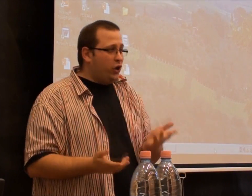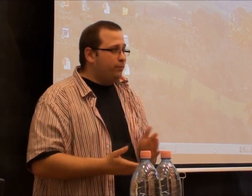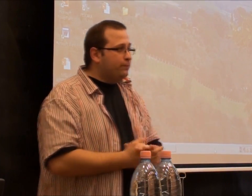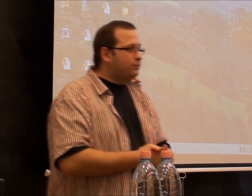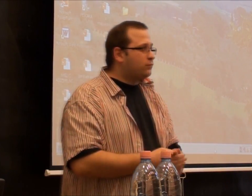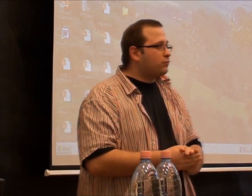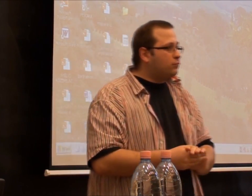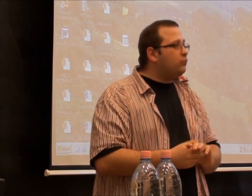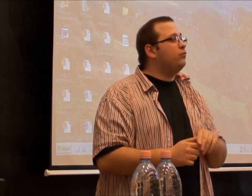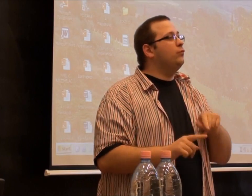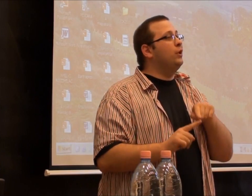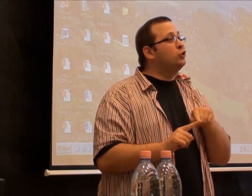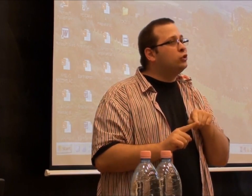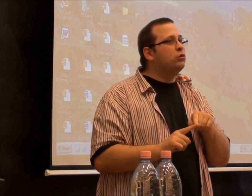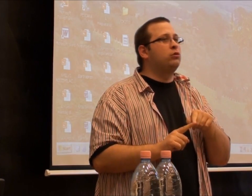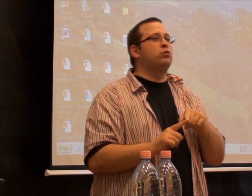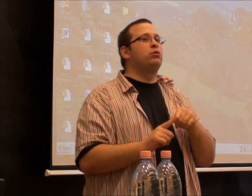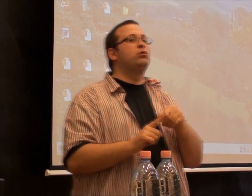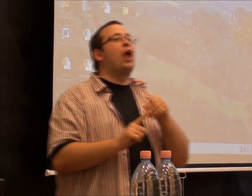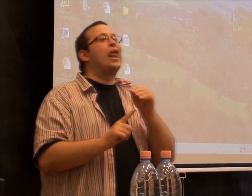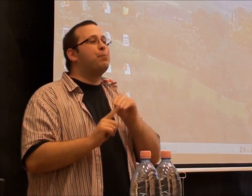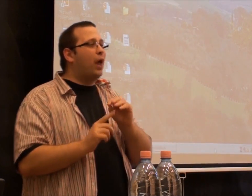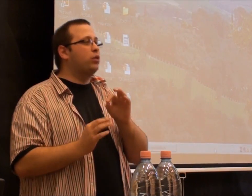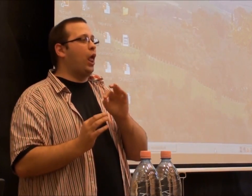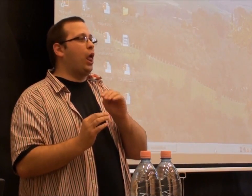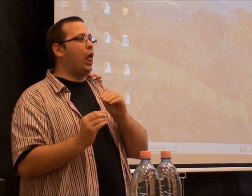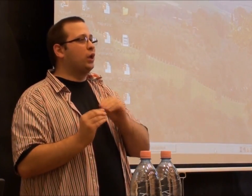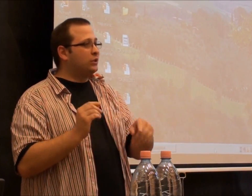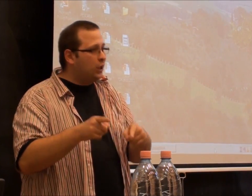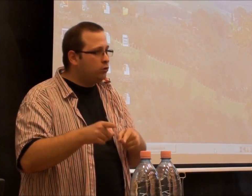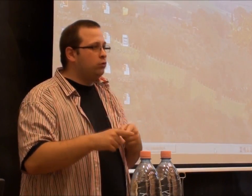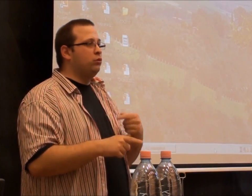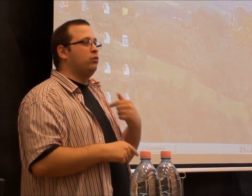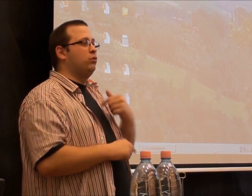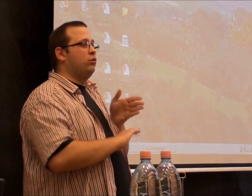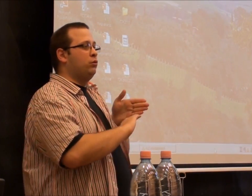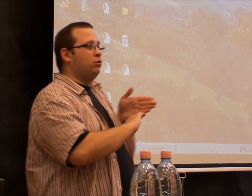mindig rohanni kell utánok. És éppen ezért